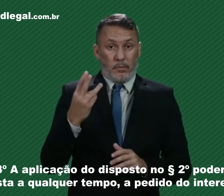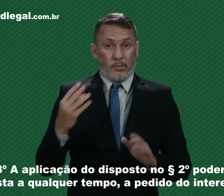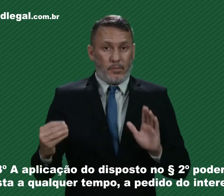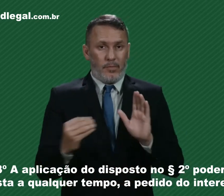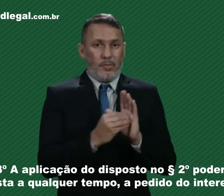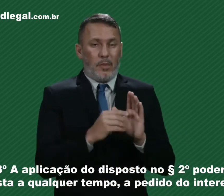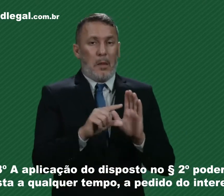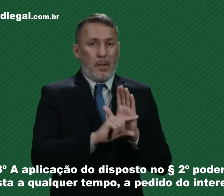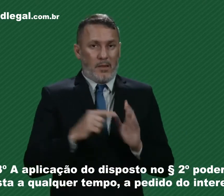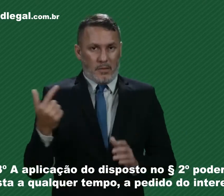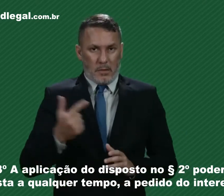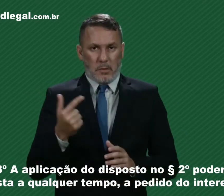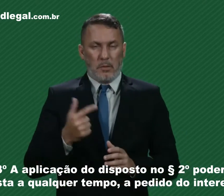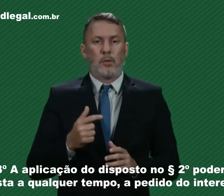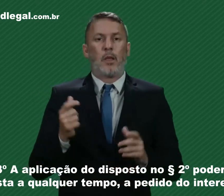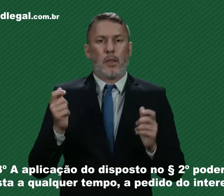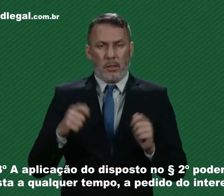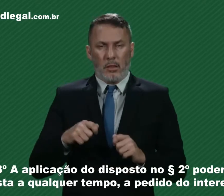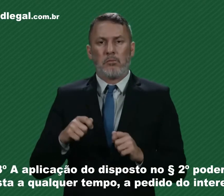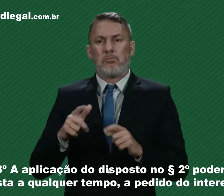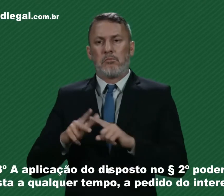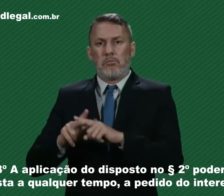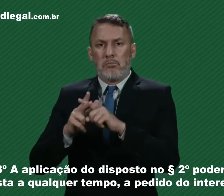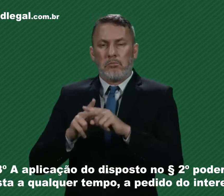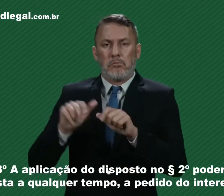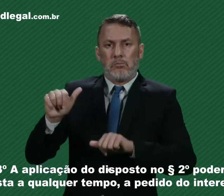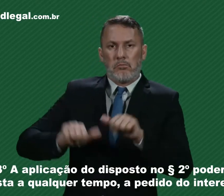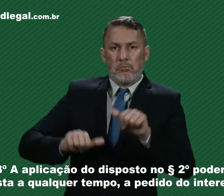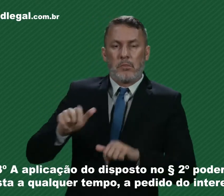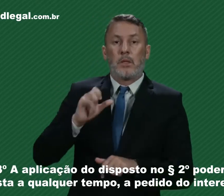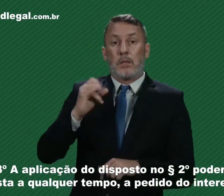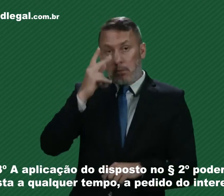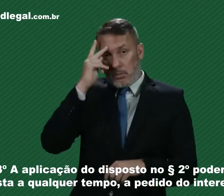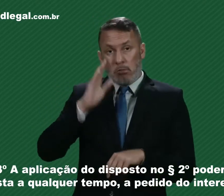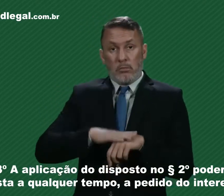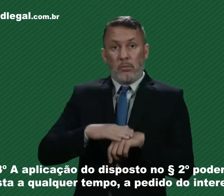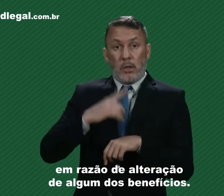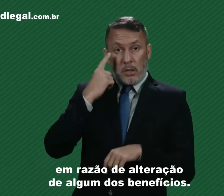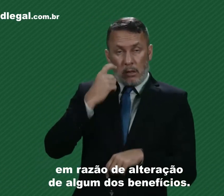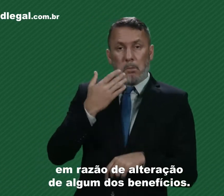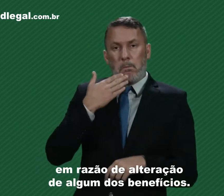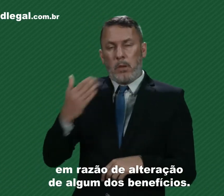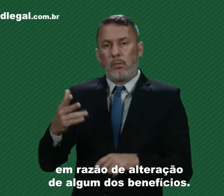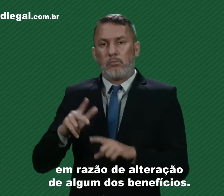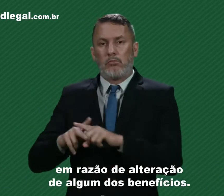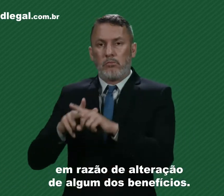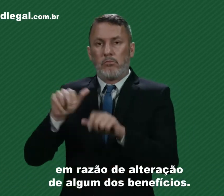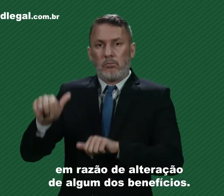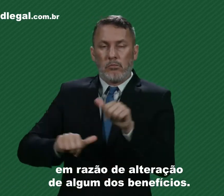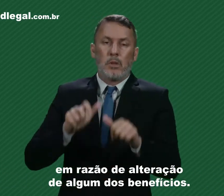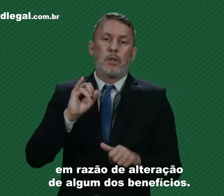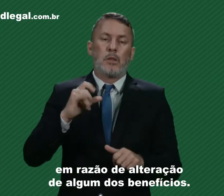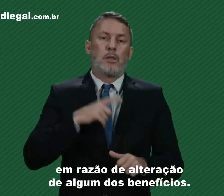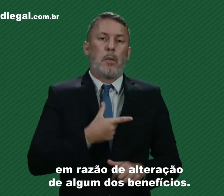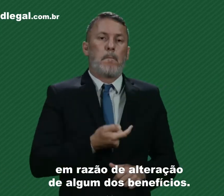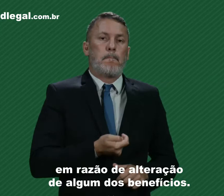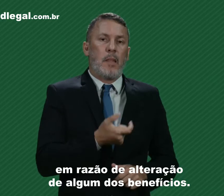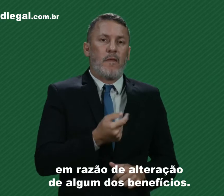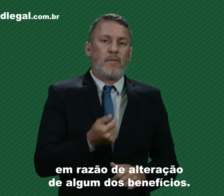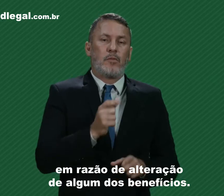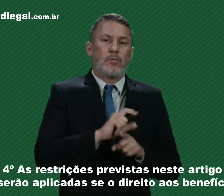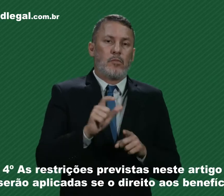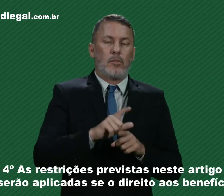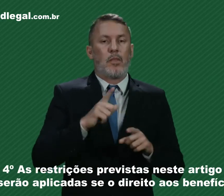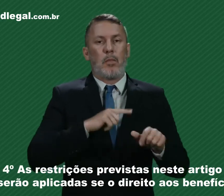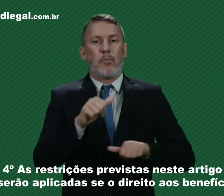disposto no parágrafo 2º poderá ser revista a qualquer tempo a pedido do interessado em razão de alteração de algum dos